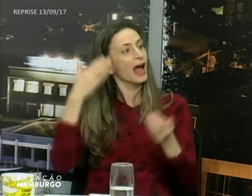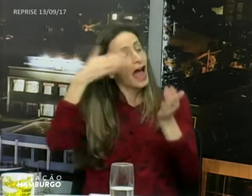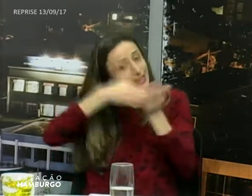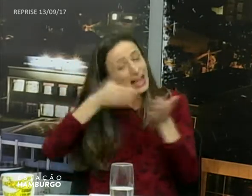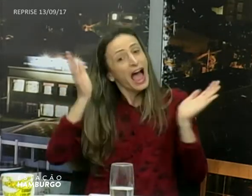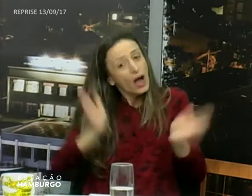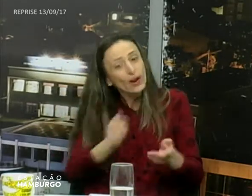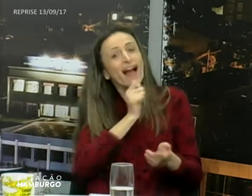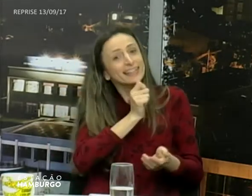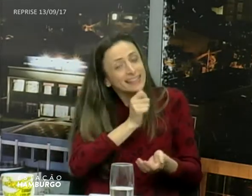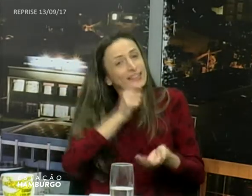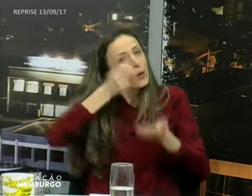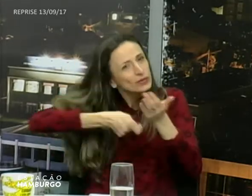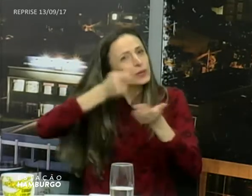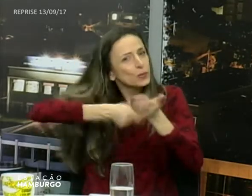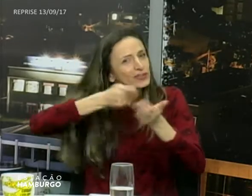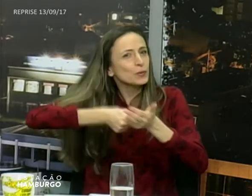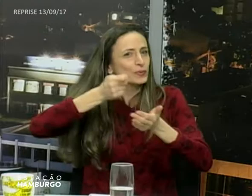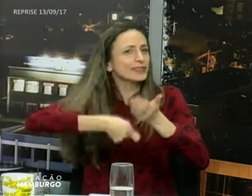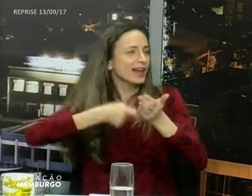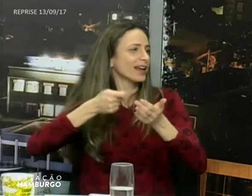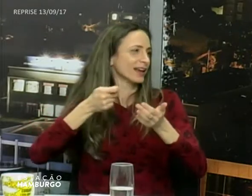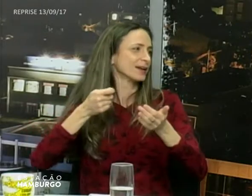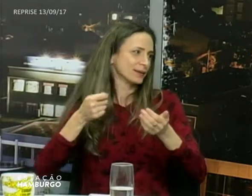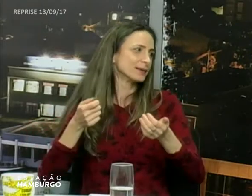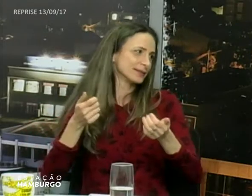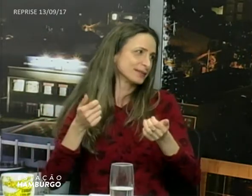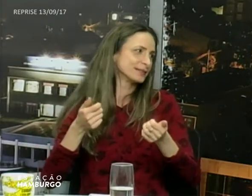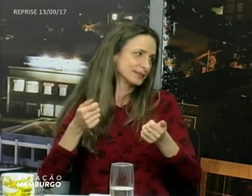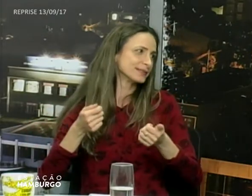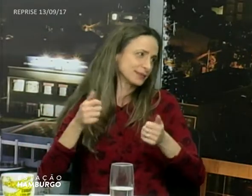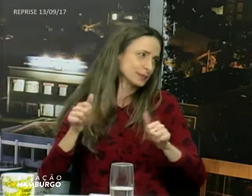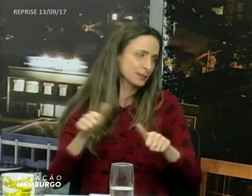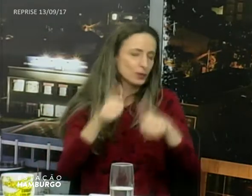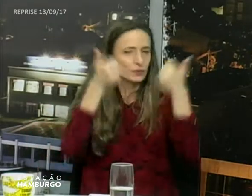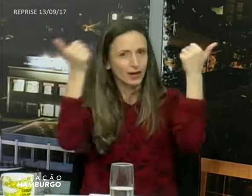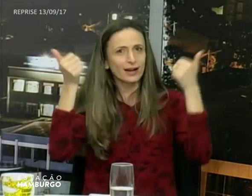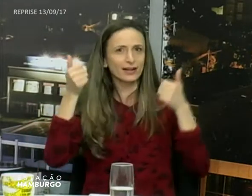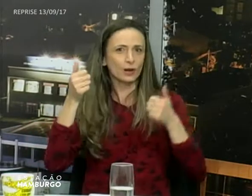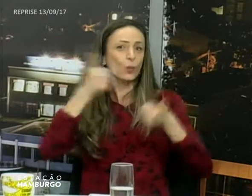bastante surdos que ainda lutam para a continuidade das escolas.